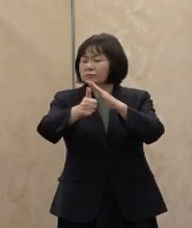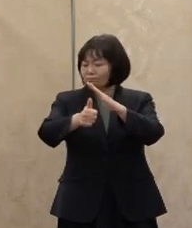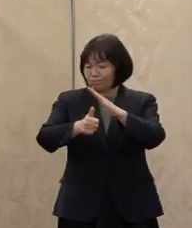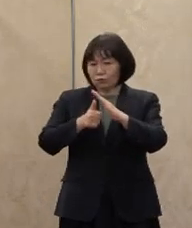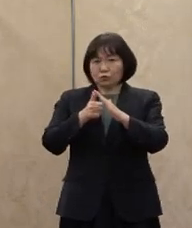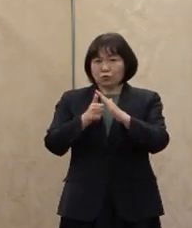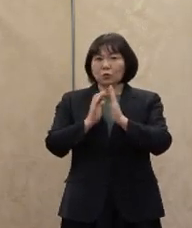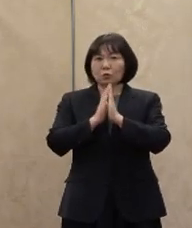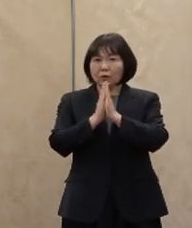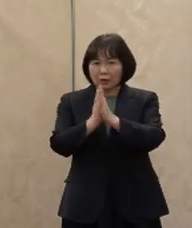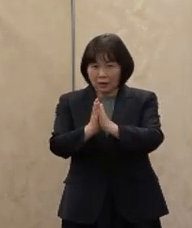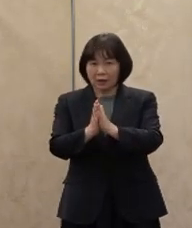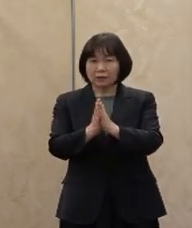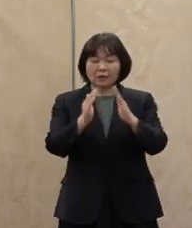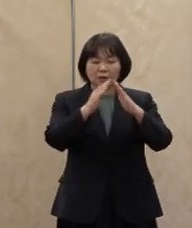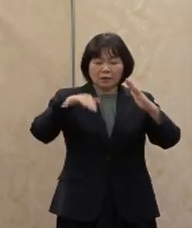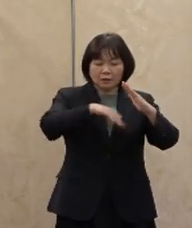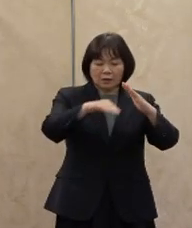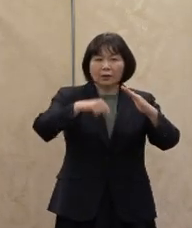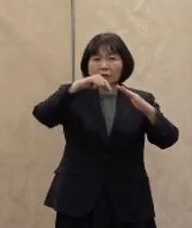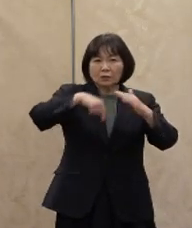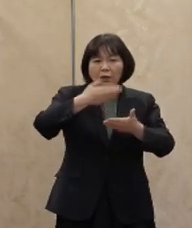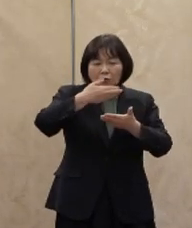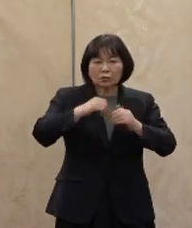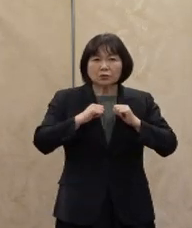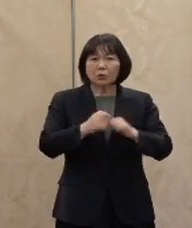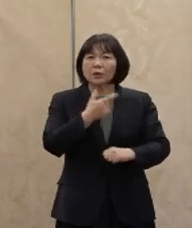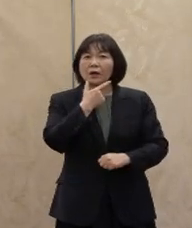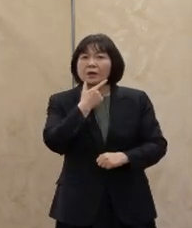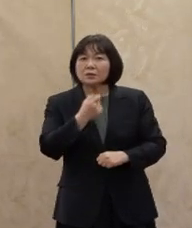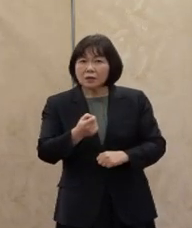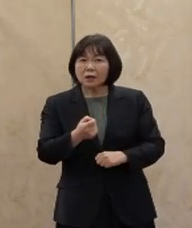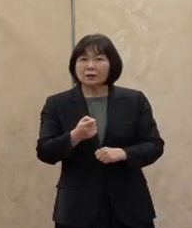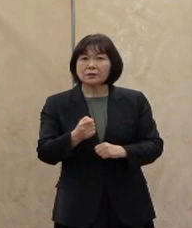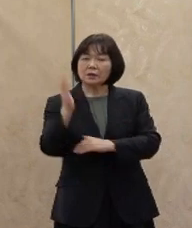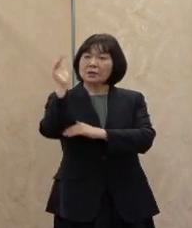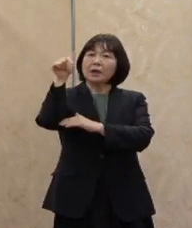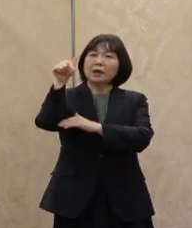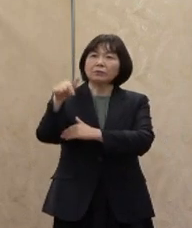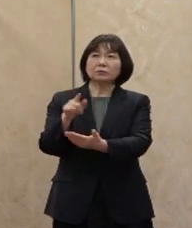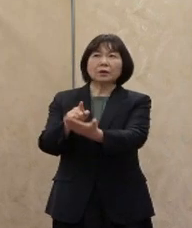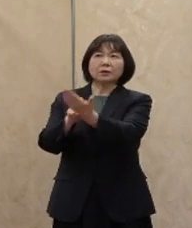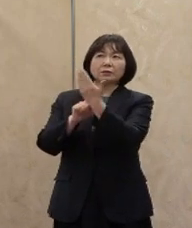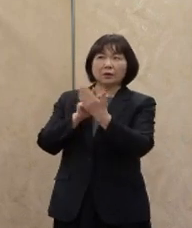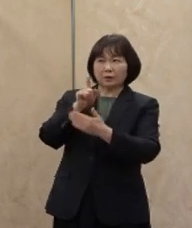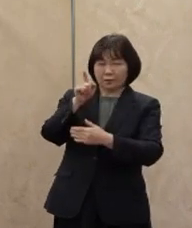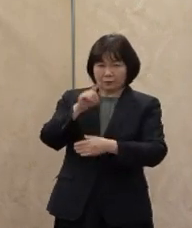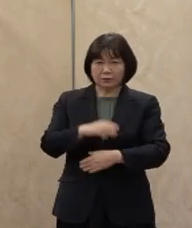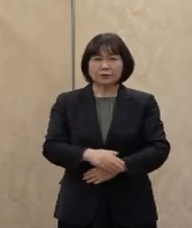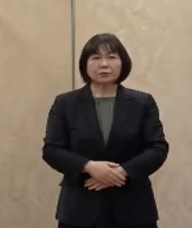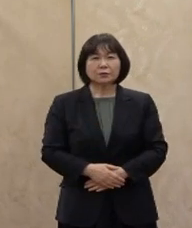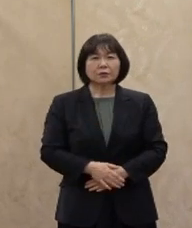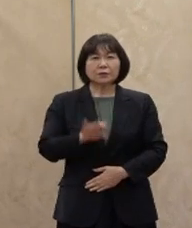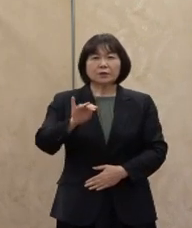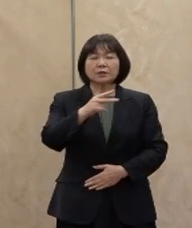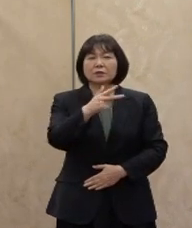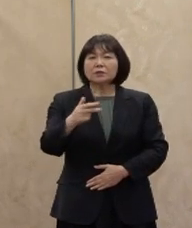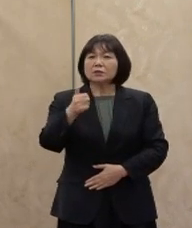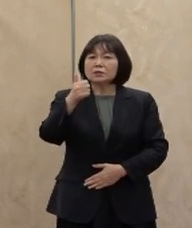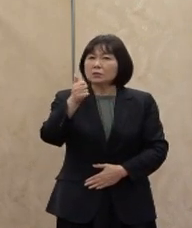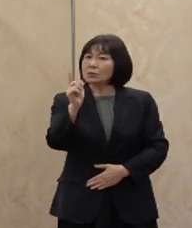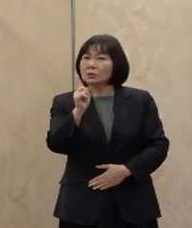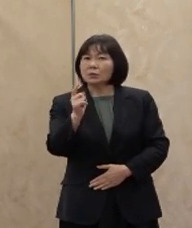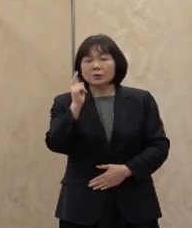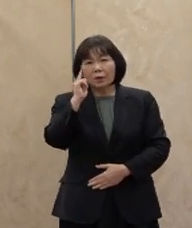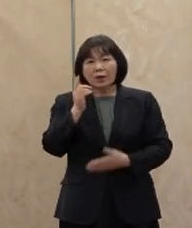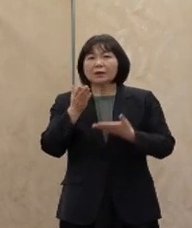ね、家庭での食事をお願いしたいというふうに政府の方では呼びかけているんですが、知事としてはその点については